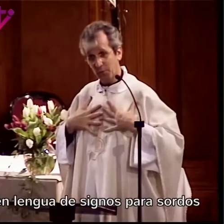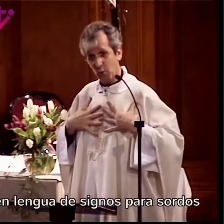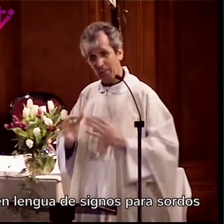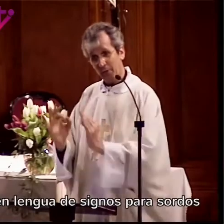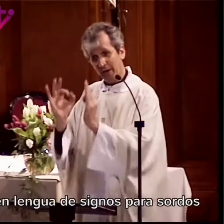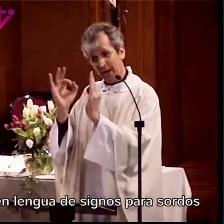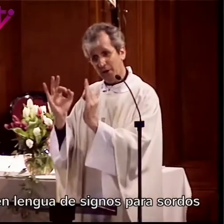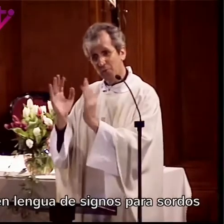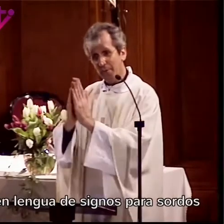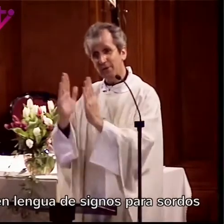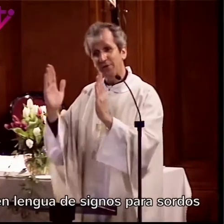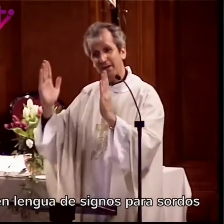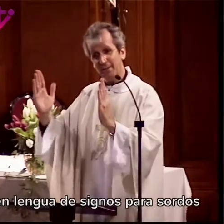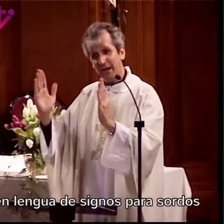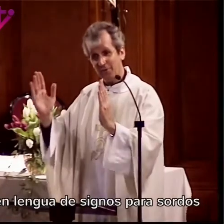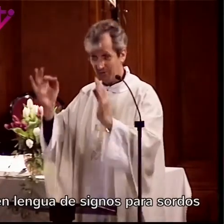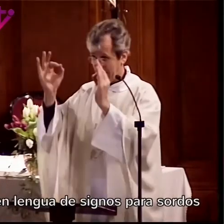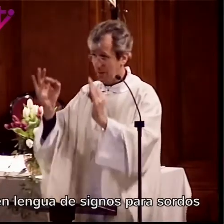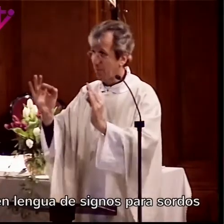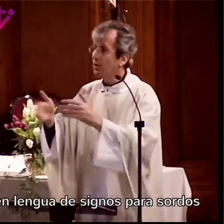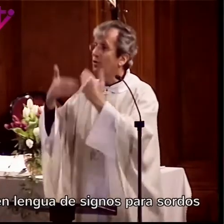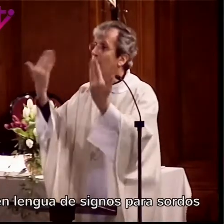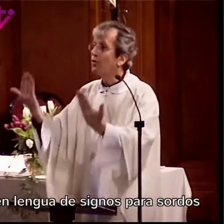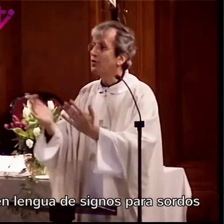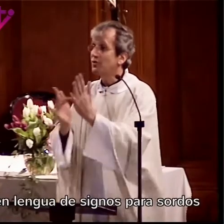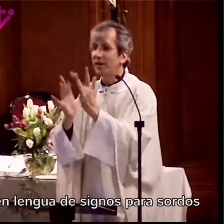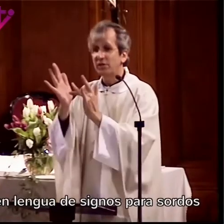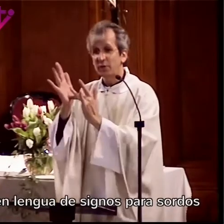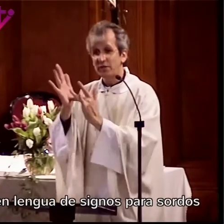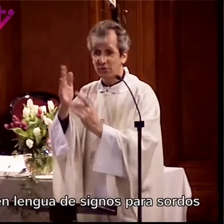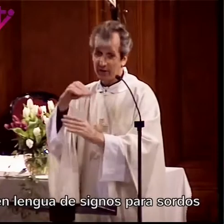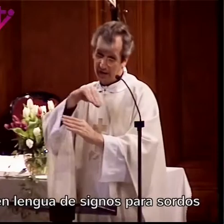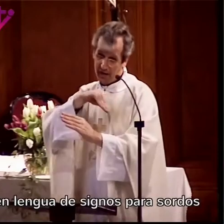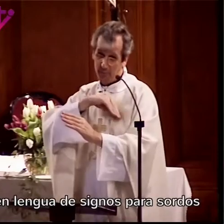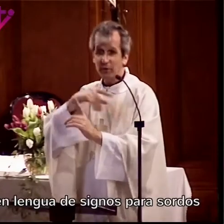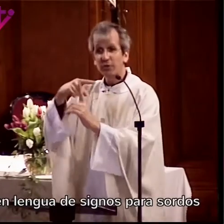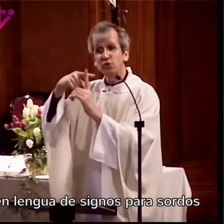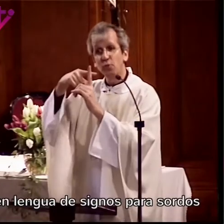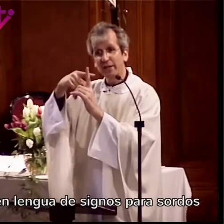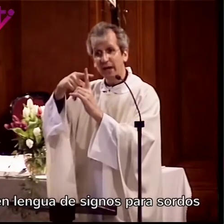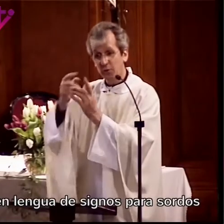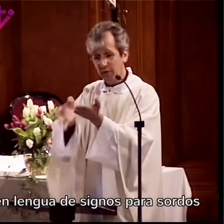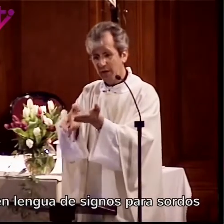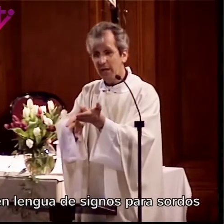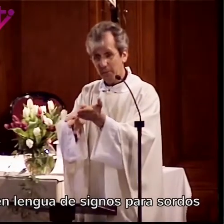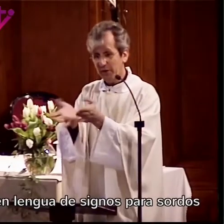cuerpo en un momento determinado el momento glorioso de Jesucristo el momento de su muerte en la cruz y por eso